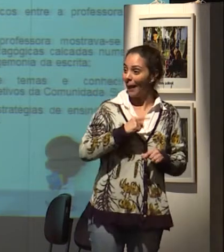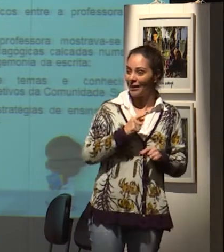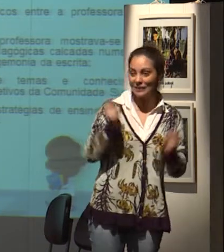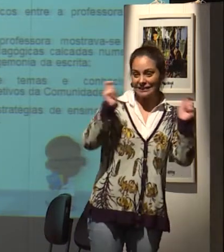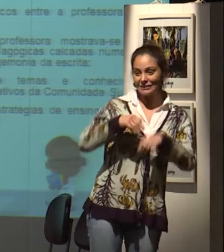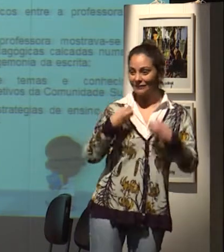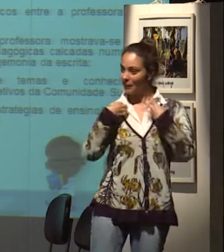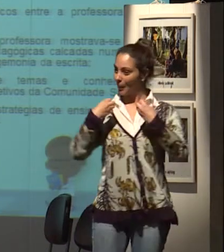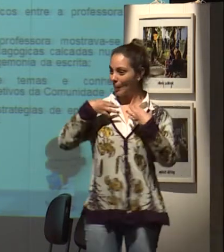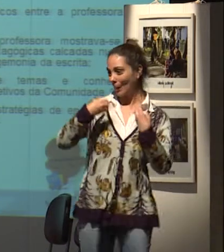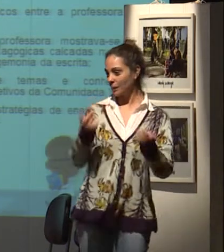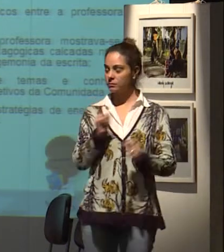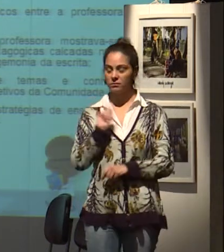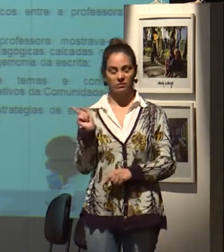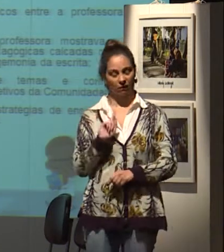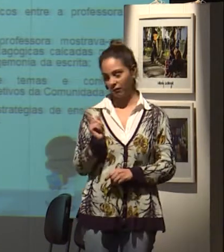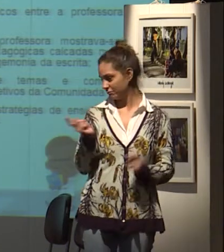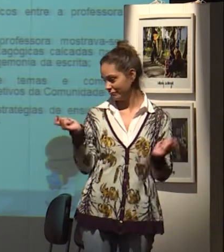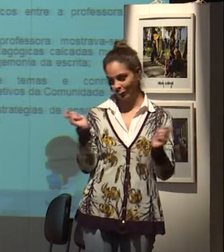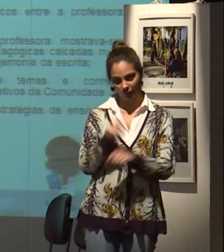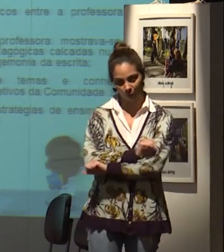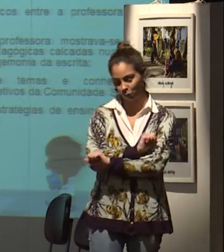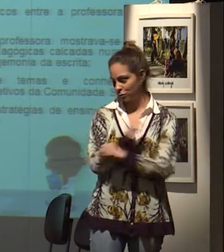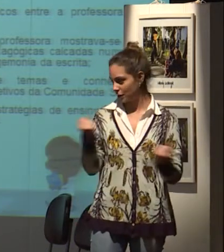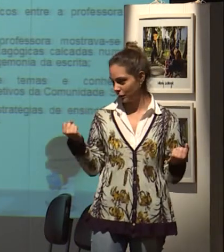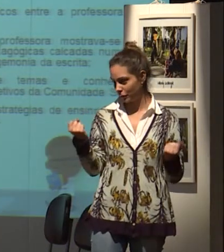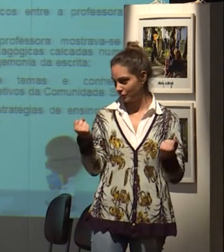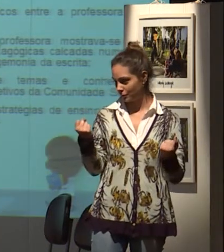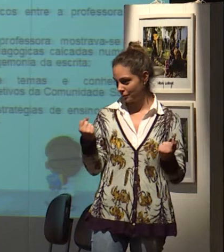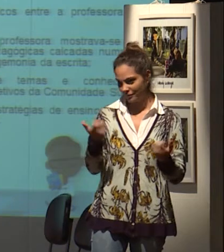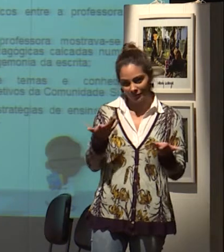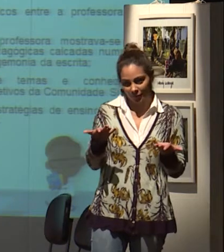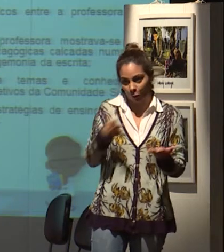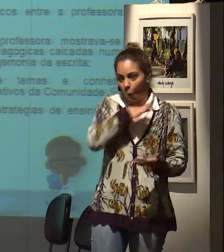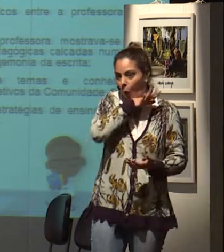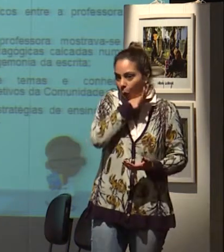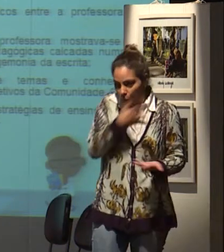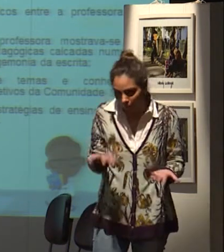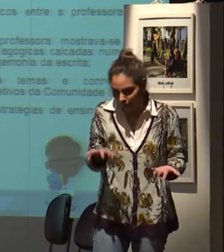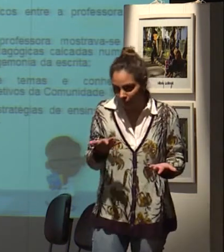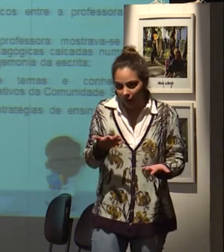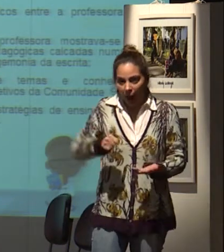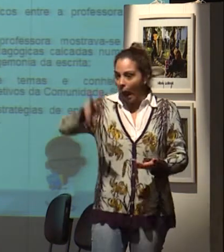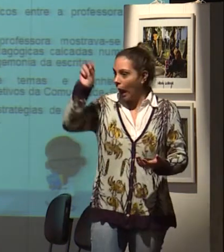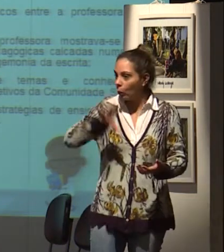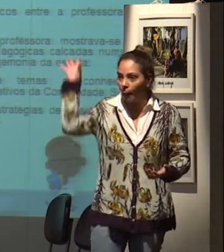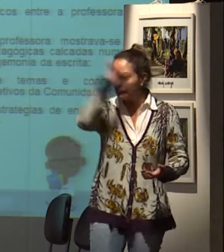só colocar uma imagem. Aí você pensa, tudo certo, né? Não, não é assim que funciona, é impossível colocar só uma imagem e está tudo resolvido. Fica ruim.